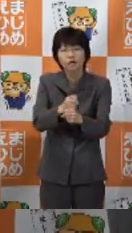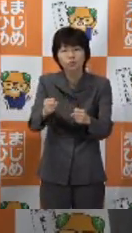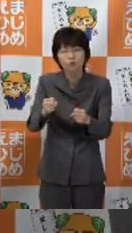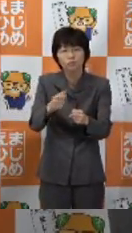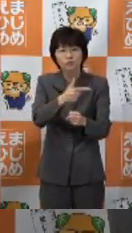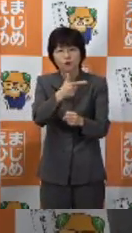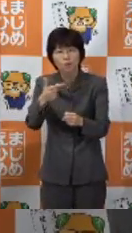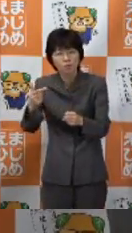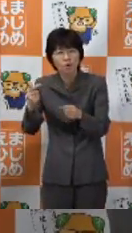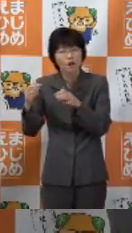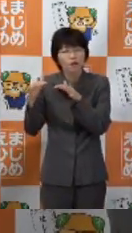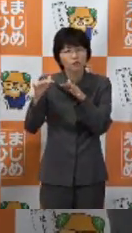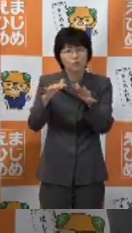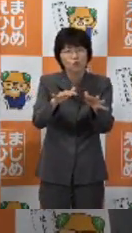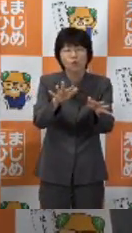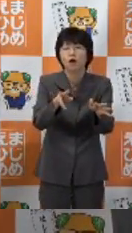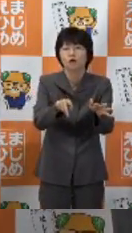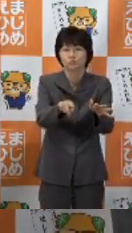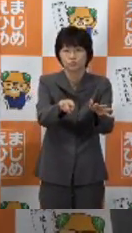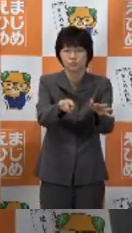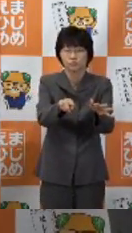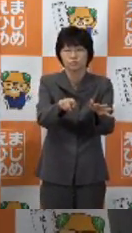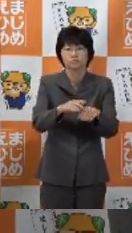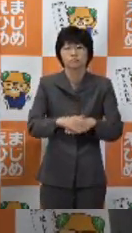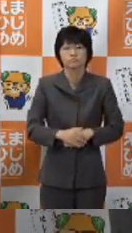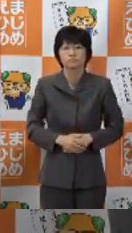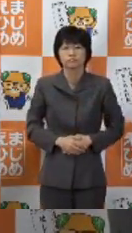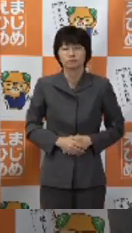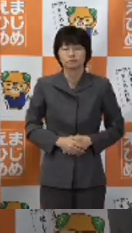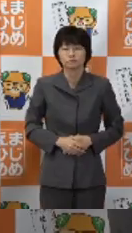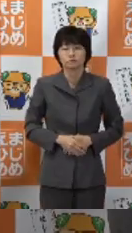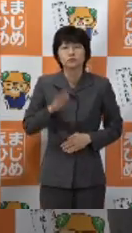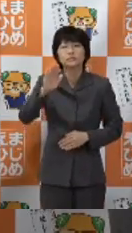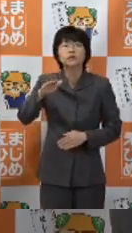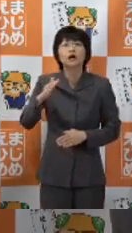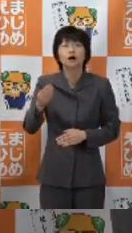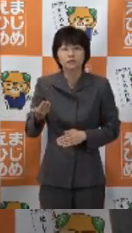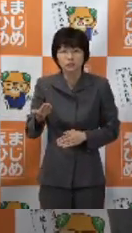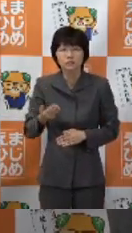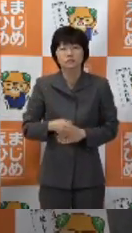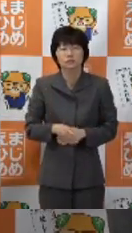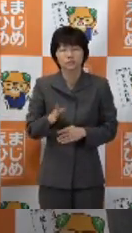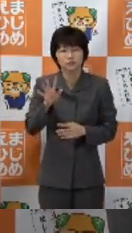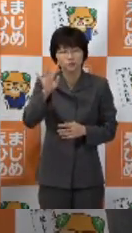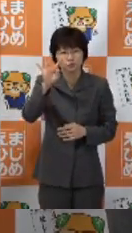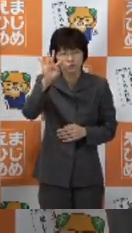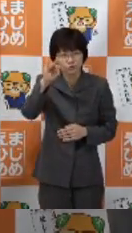製造量やの dg 3入ろうかと現在産業に第9条をござい